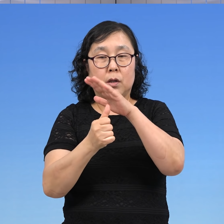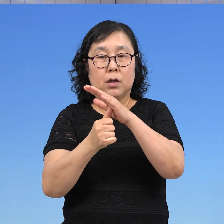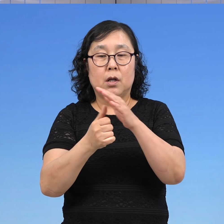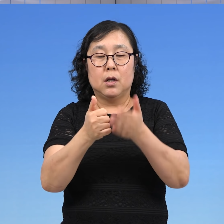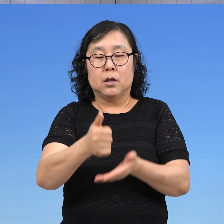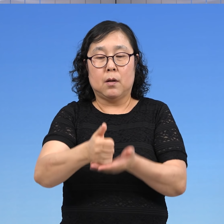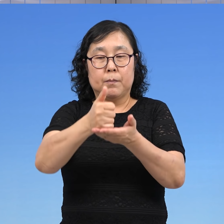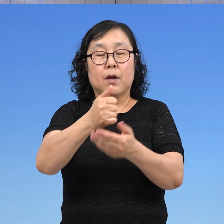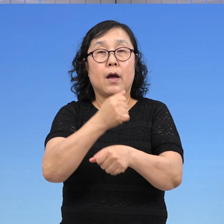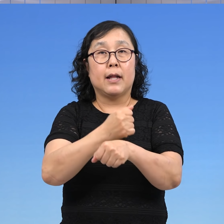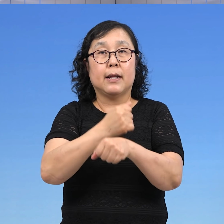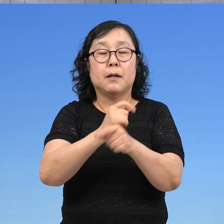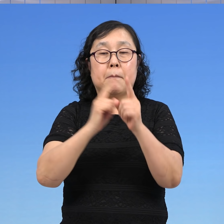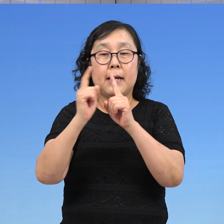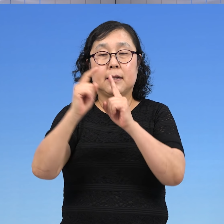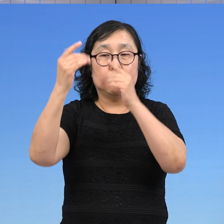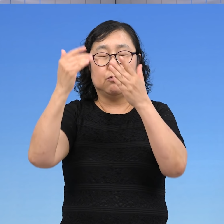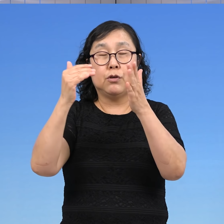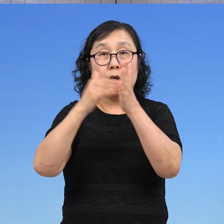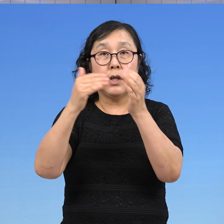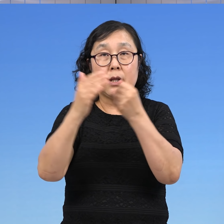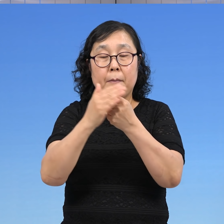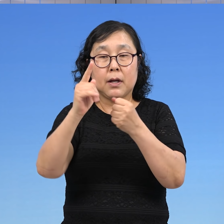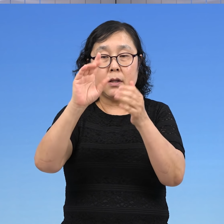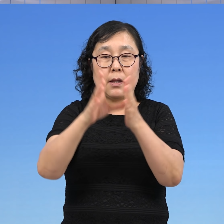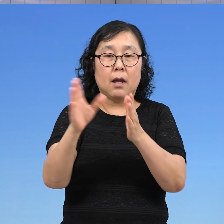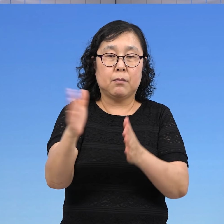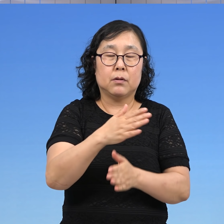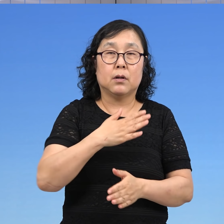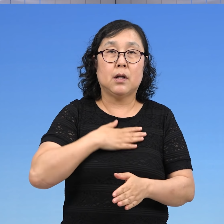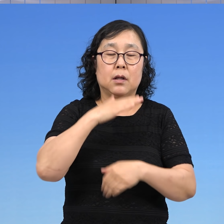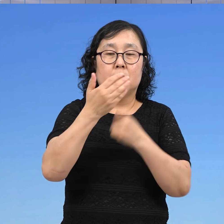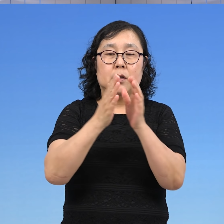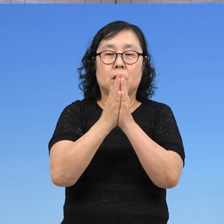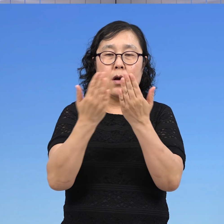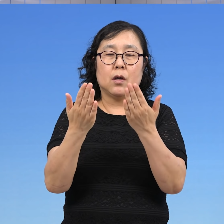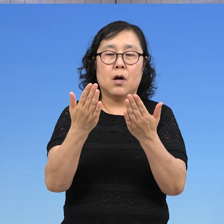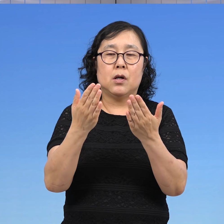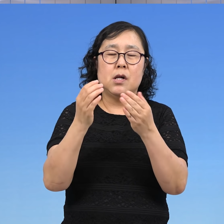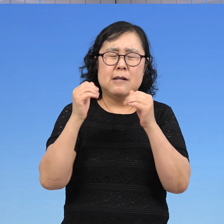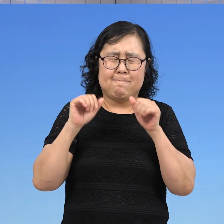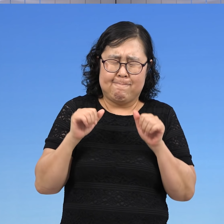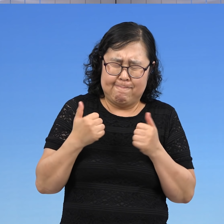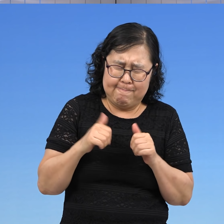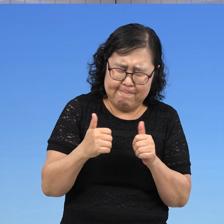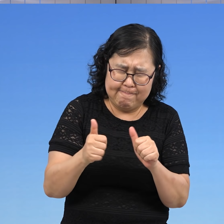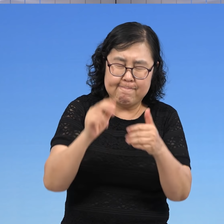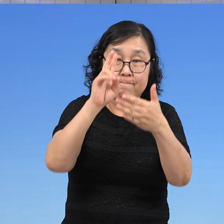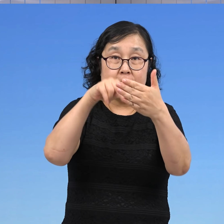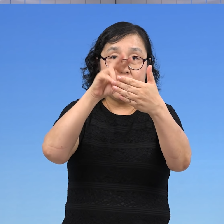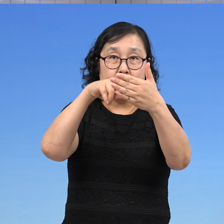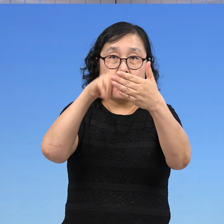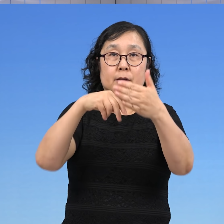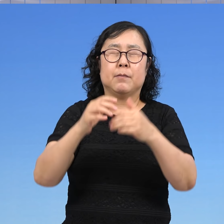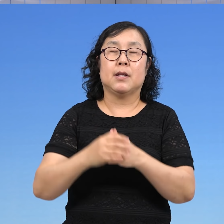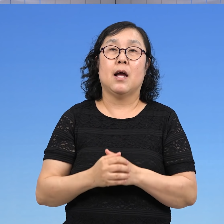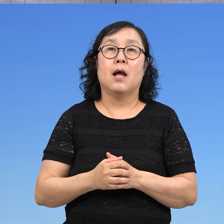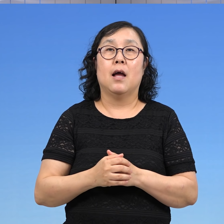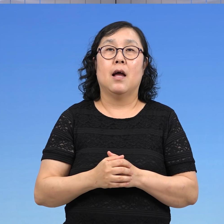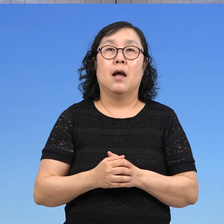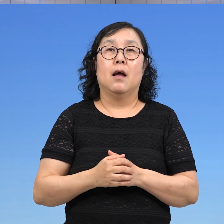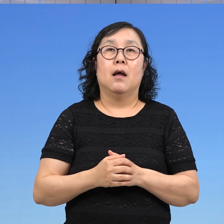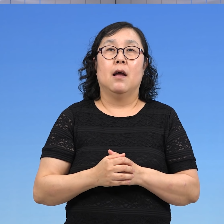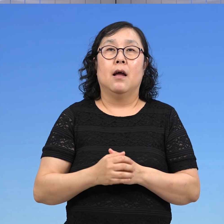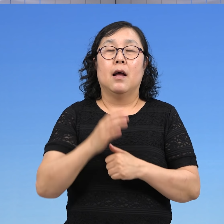그런 말씀을 주셨기 때문에 그 때부터 시작한 것은 성경 읽기에 요 창시 급증한 계시록까지 하나님의 말씀을